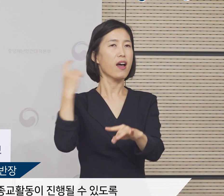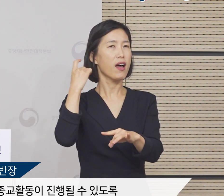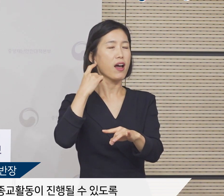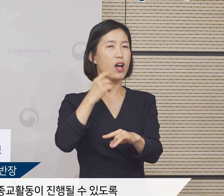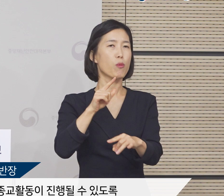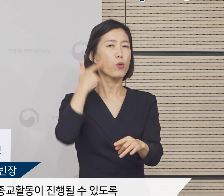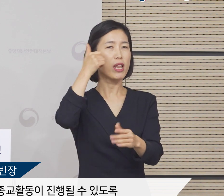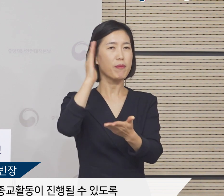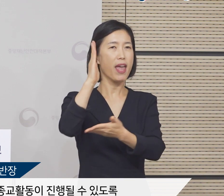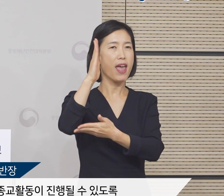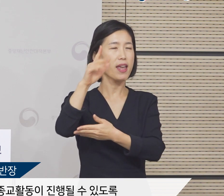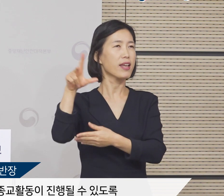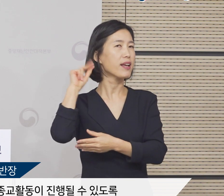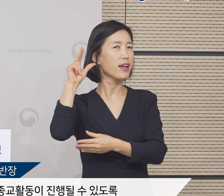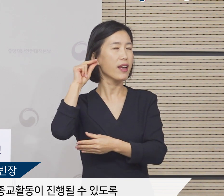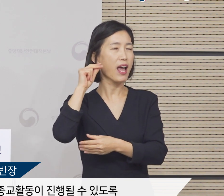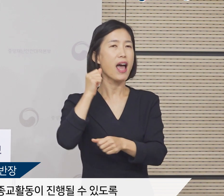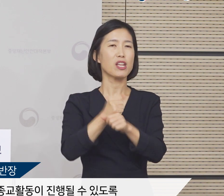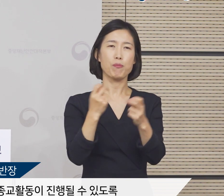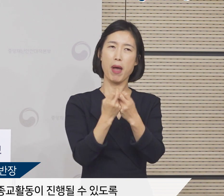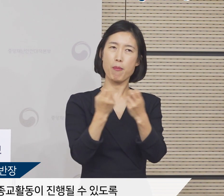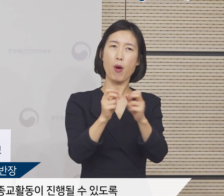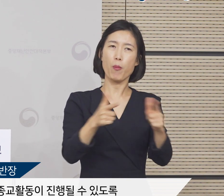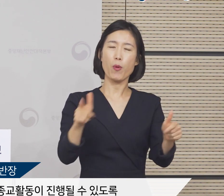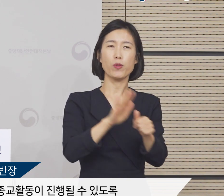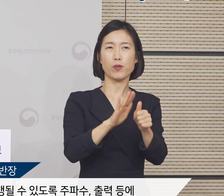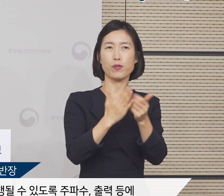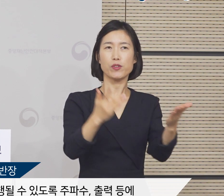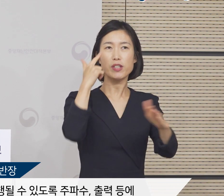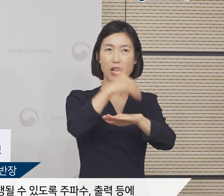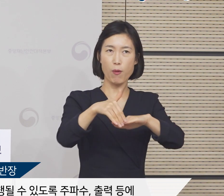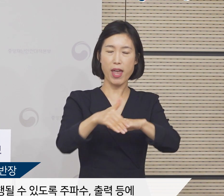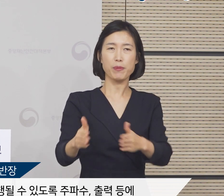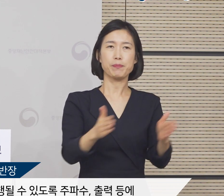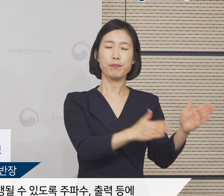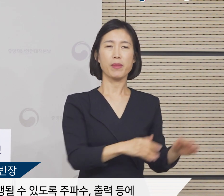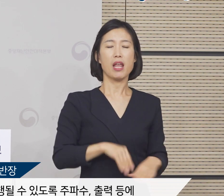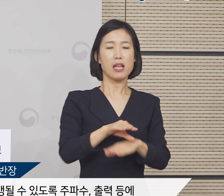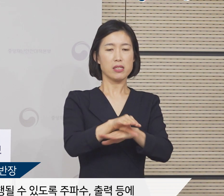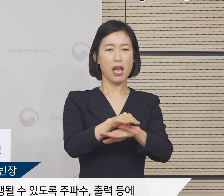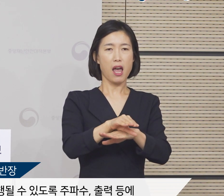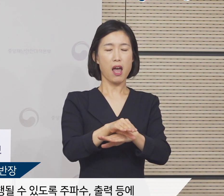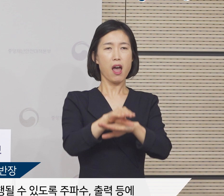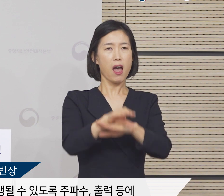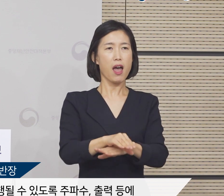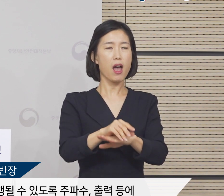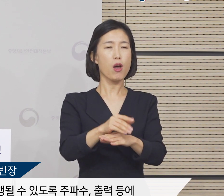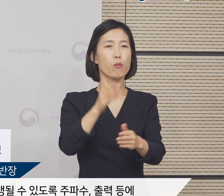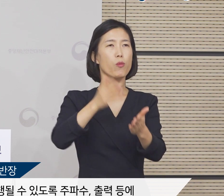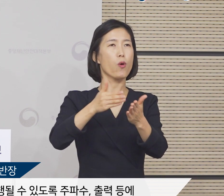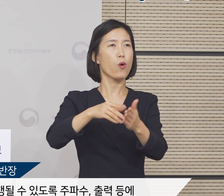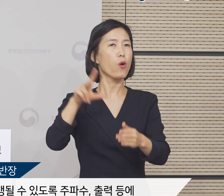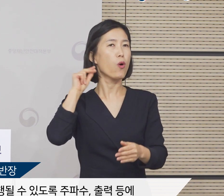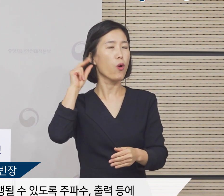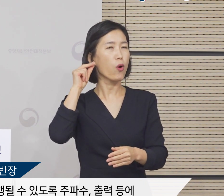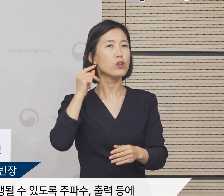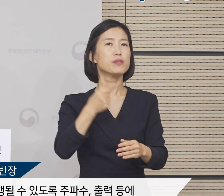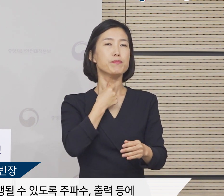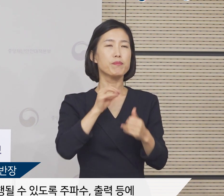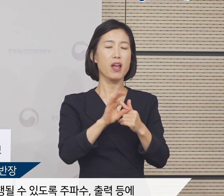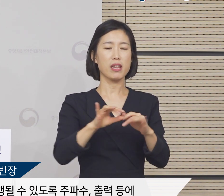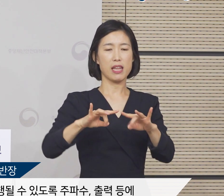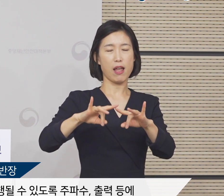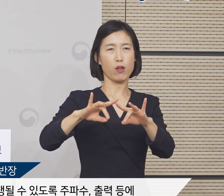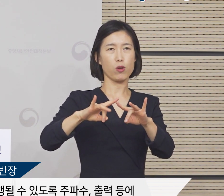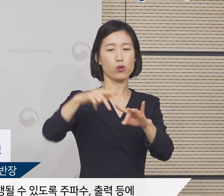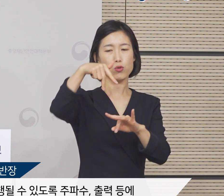소출력 무선국을 허용하겠습니다. 성차 종교 활동이 원활하고 효율적으로 진행될 수 있도록 주파수,